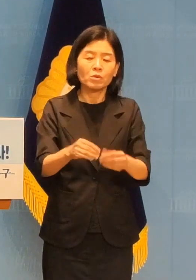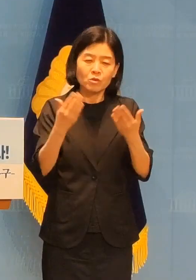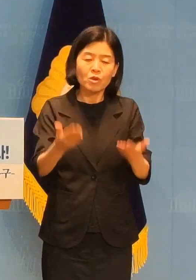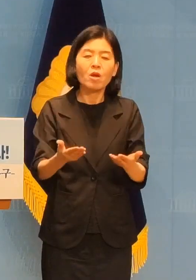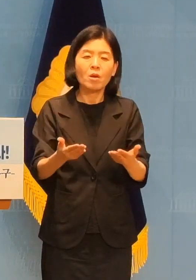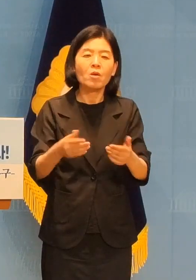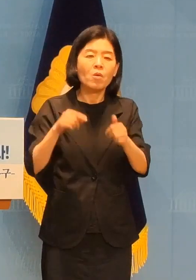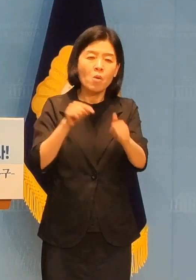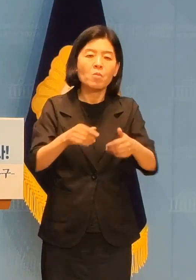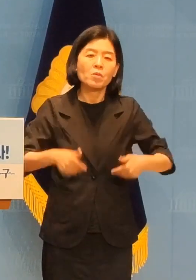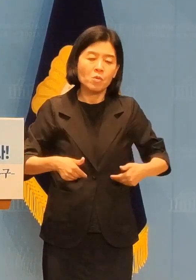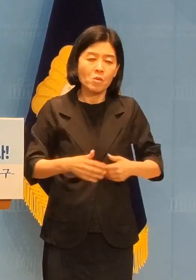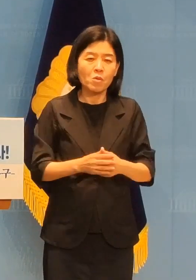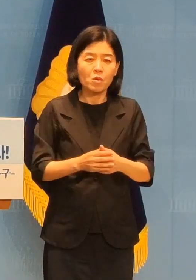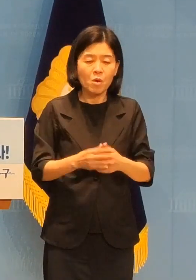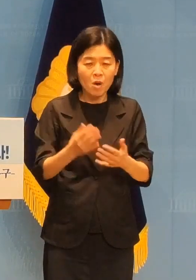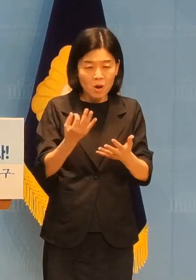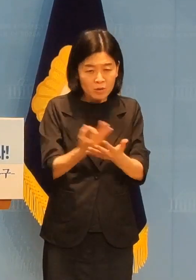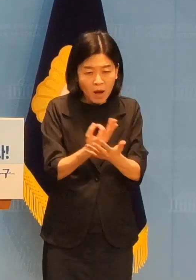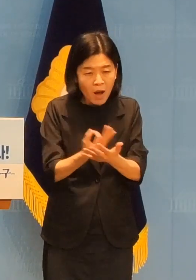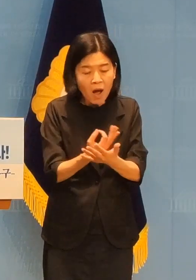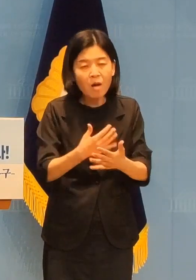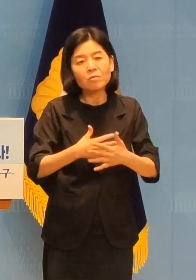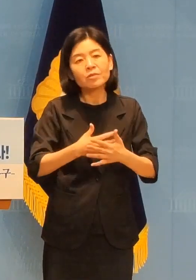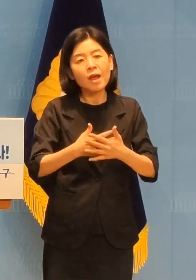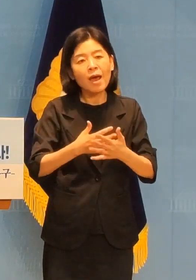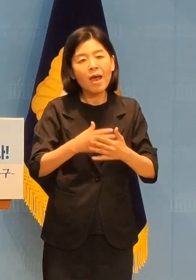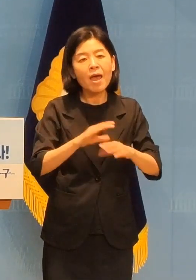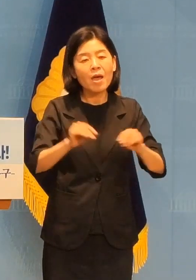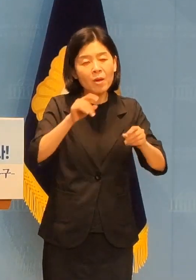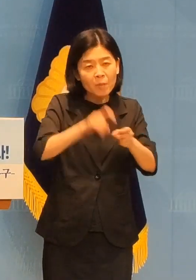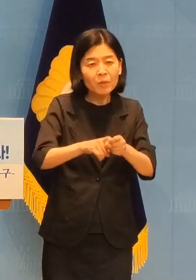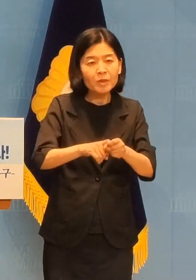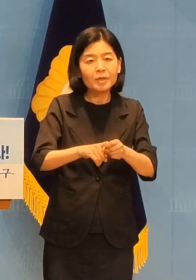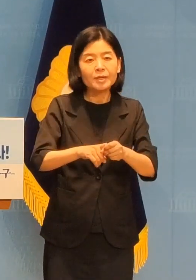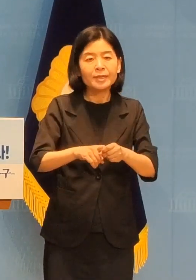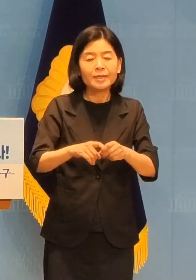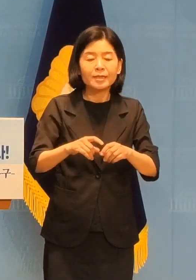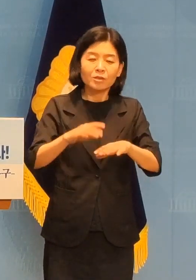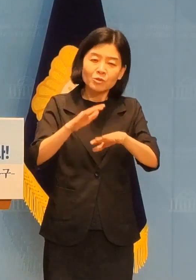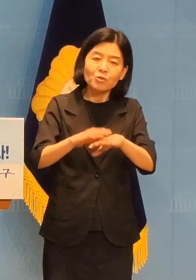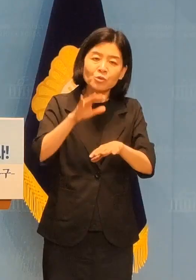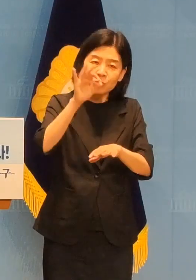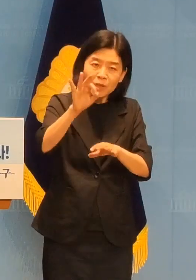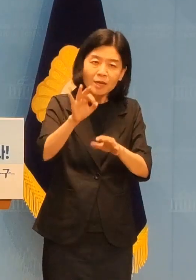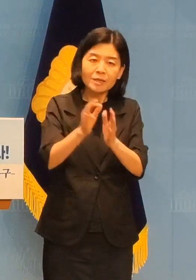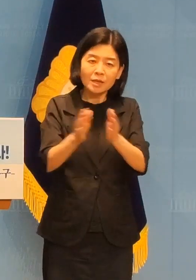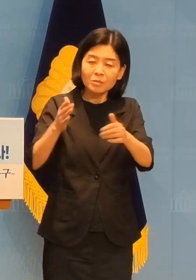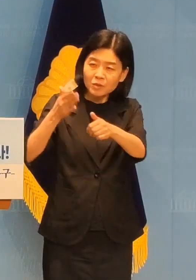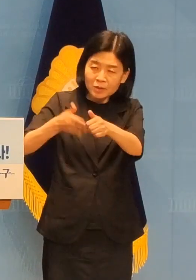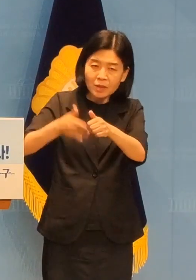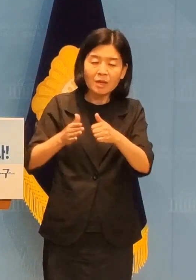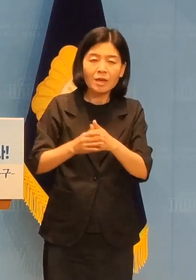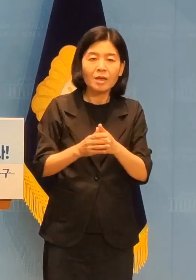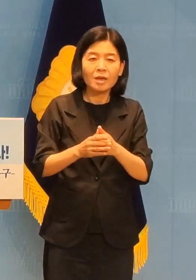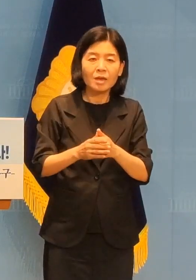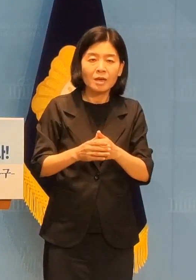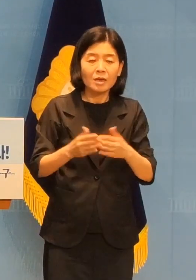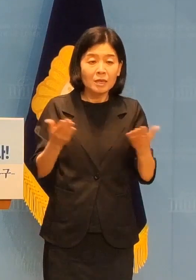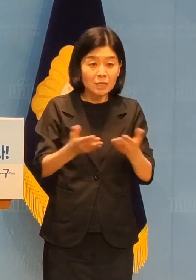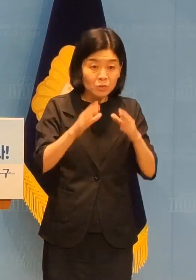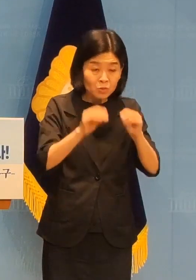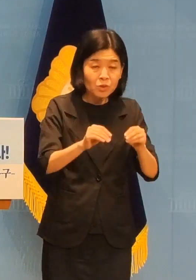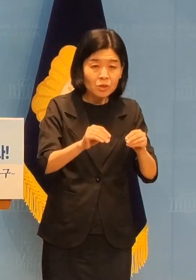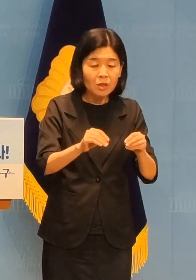둘째, 생계 불안을 해소할 기후재난 수당을 지급하십시오. 작업중지권의 핵심은 생계 소득 불안의